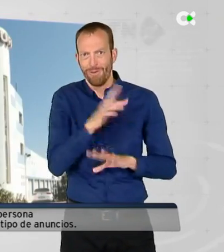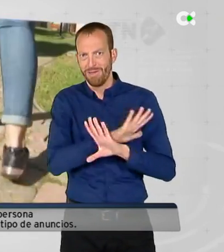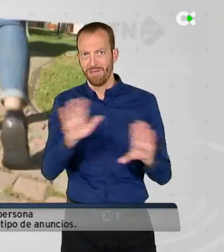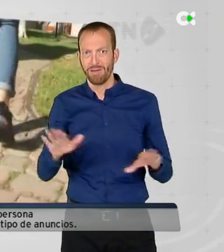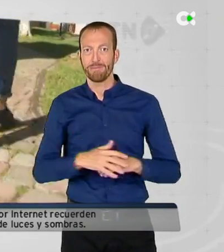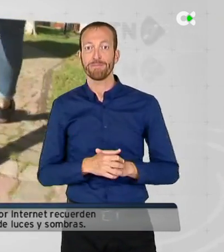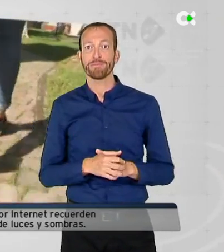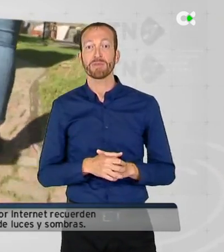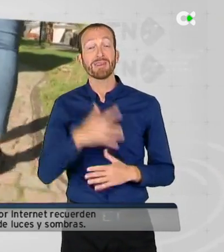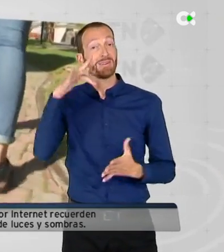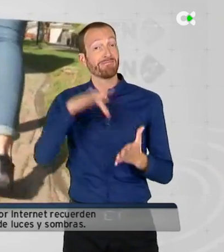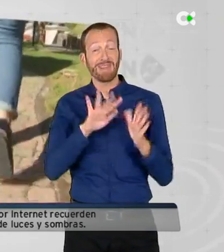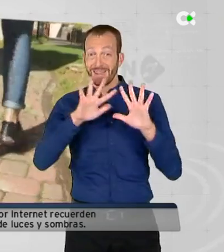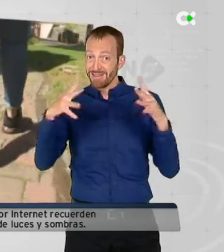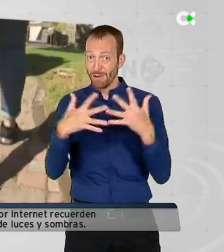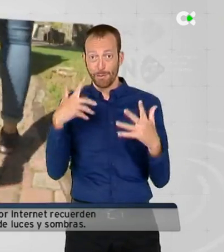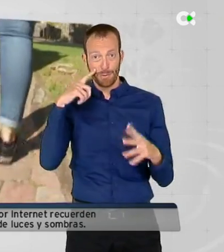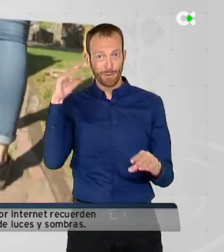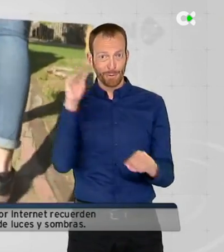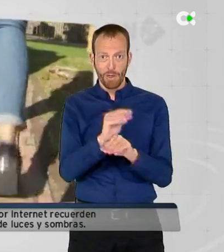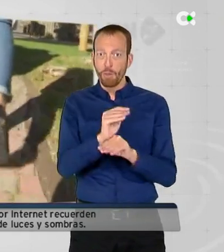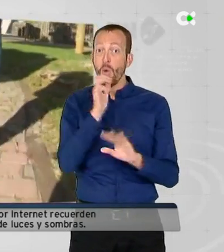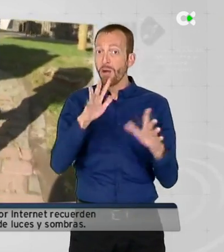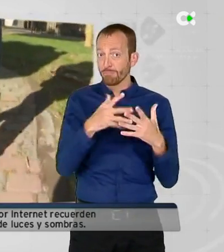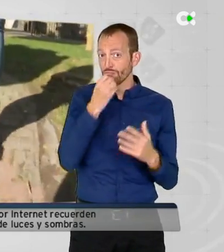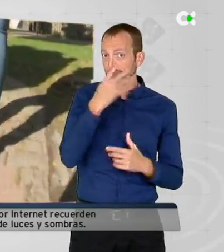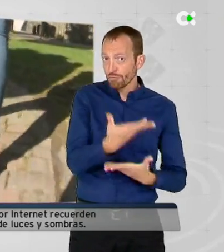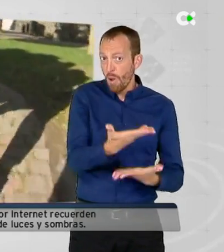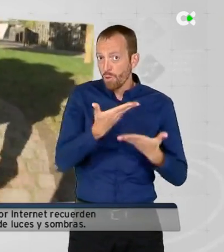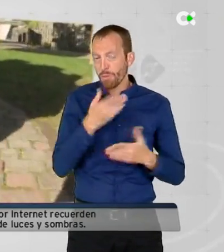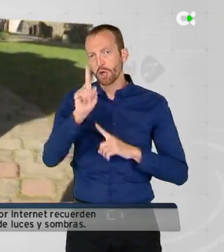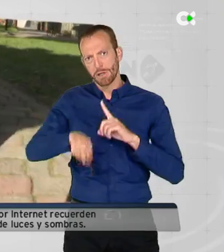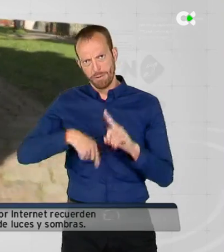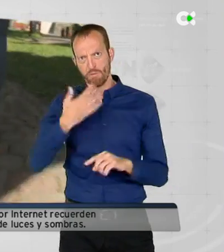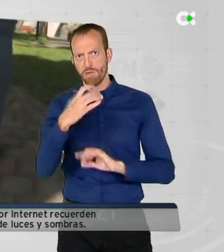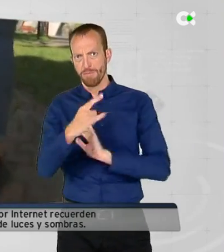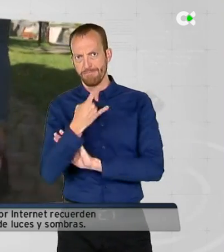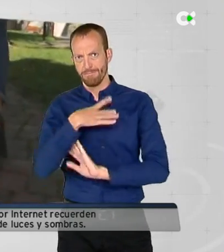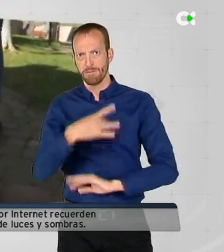anuncios. A la hora de andar por Internet recuerden que está plagada de luces y sombras.